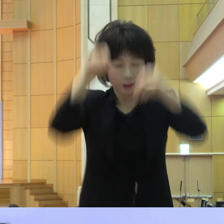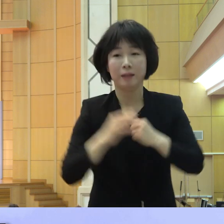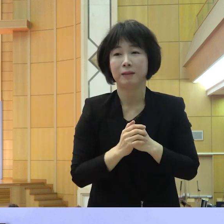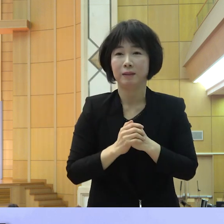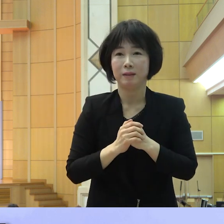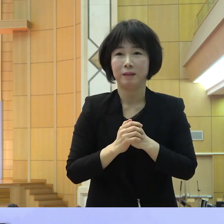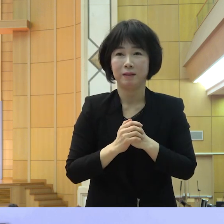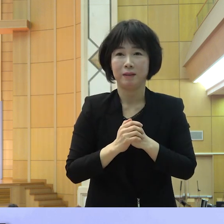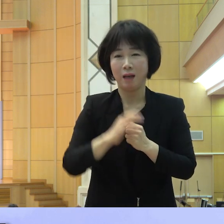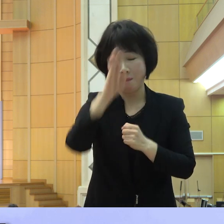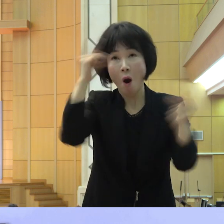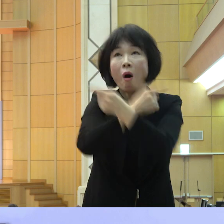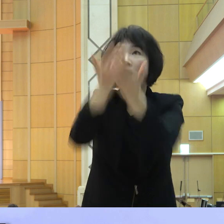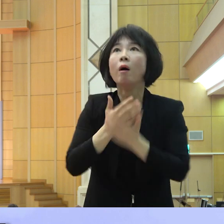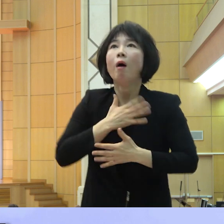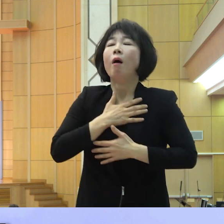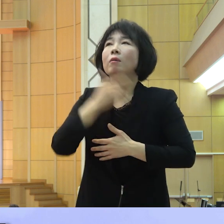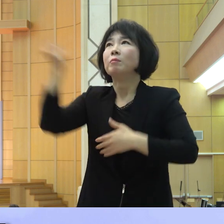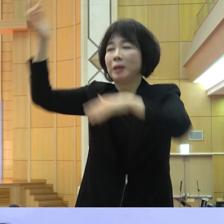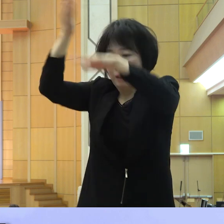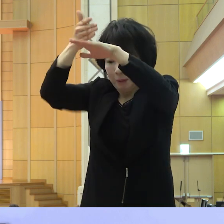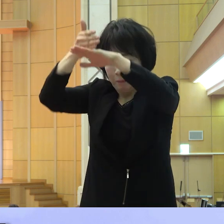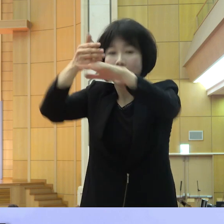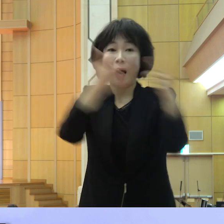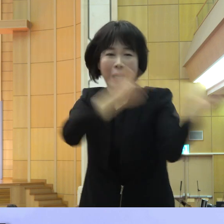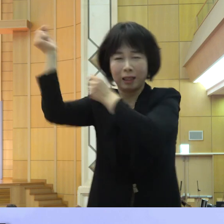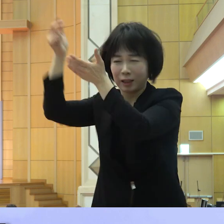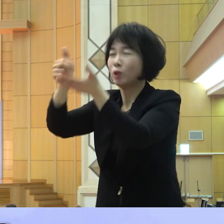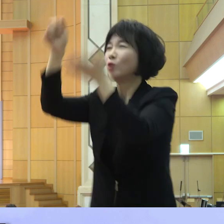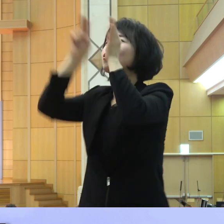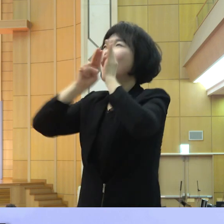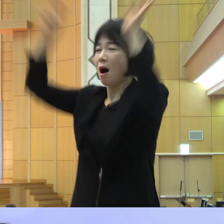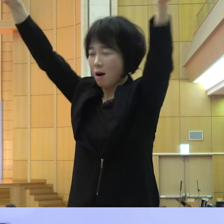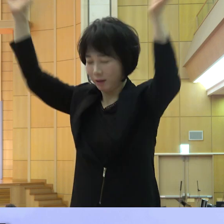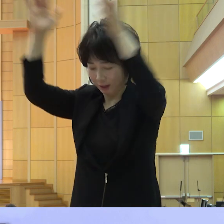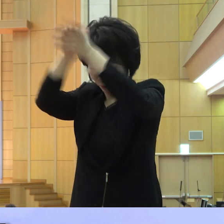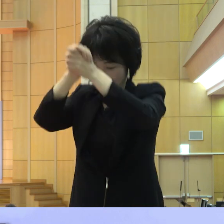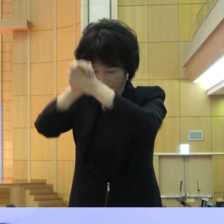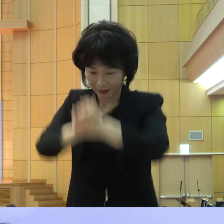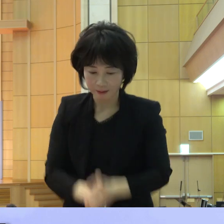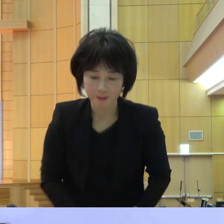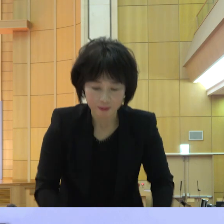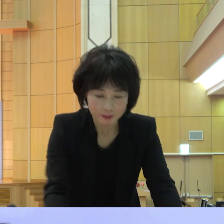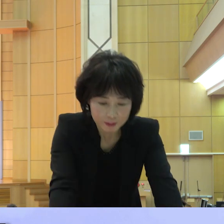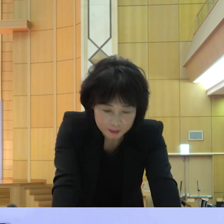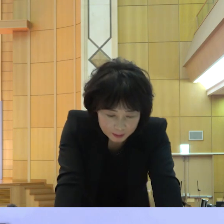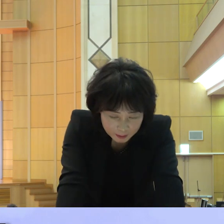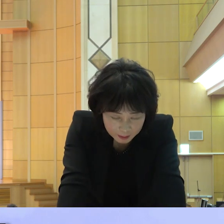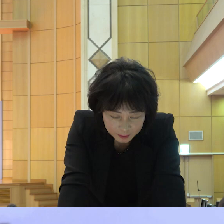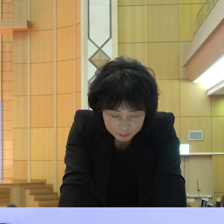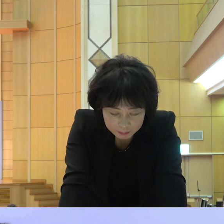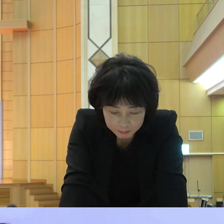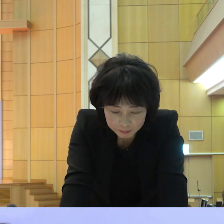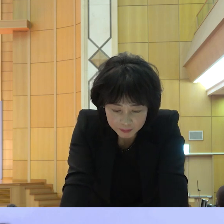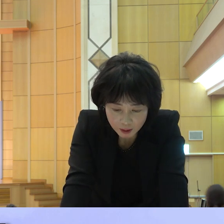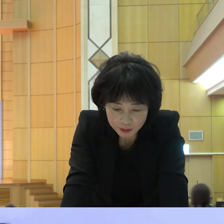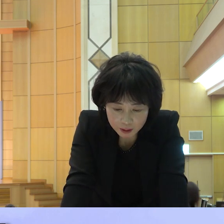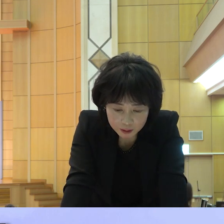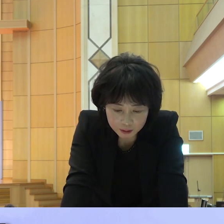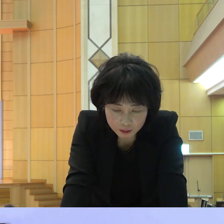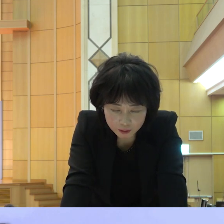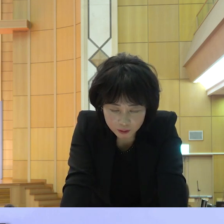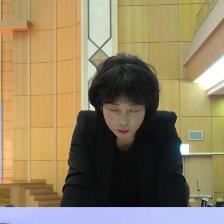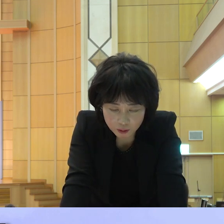나으니라. 주님 치유해 주심을 감사합니다. 주여 부르고 기도합니다. 주여. 살아계신 하나님 아버지 은혜와 사랑을 진심으로